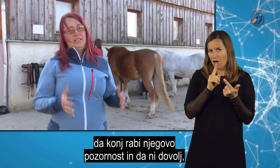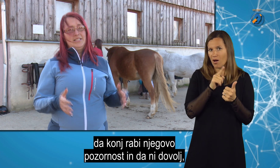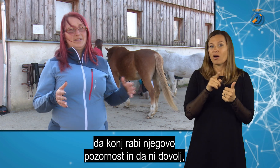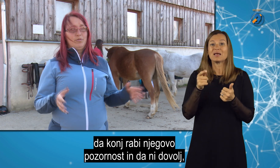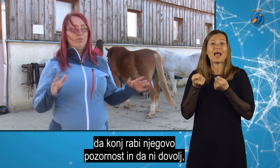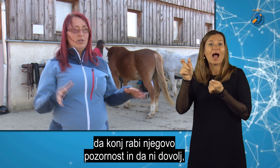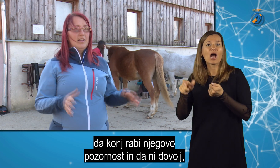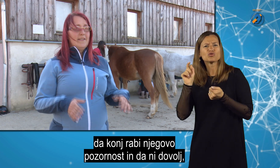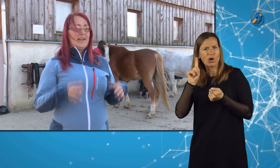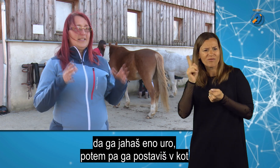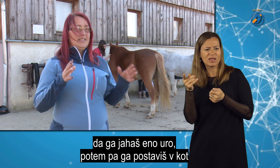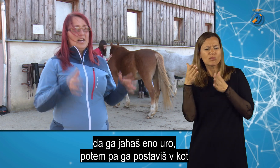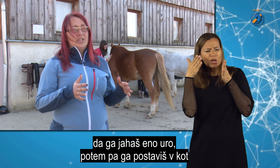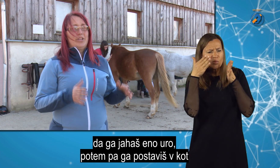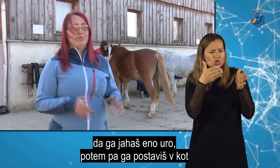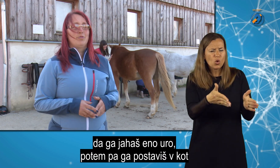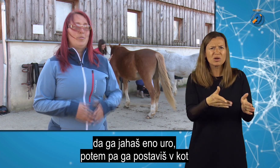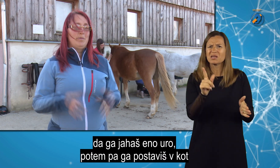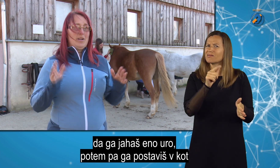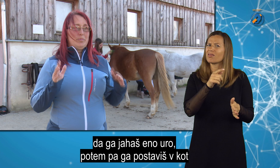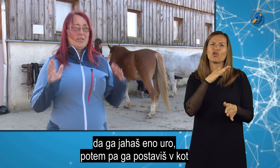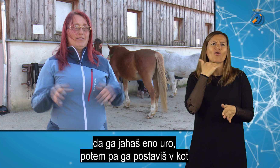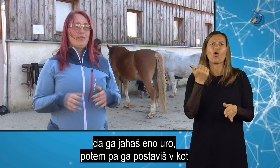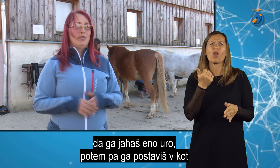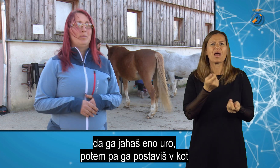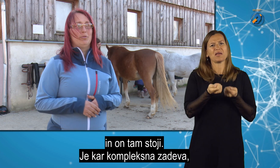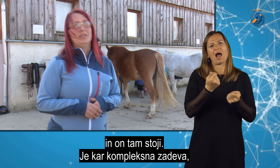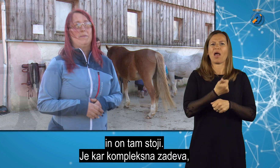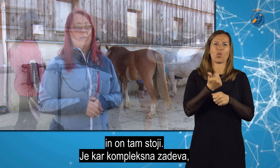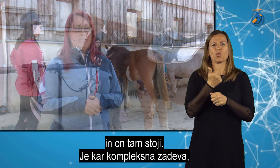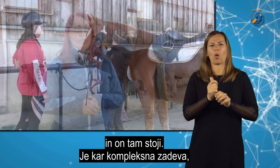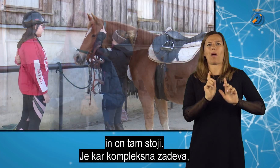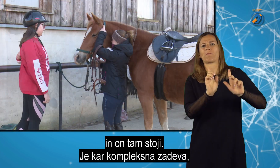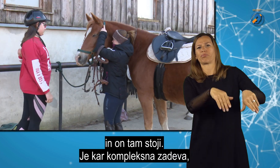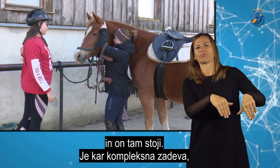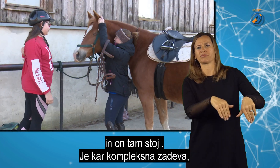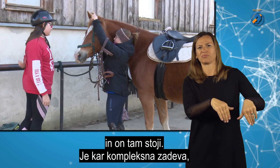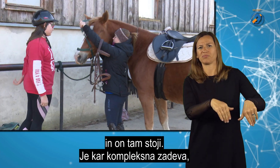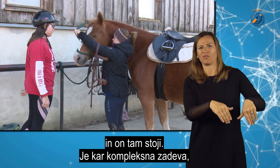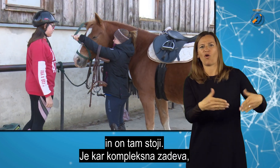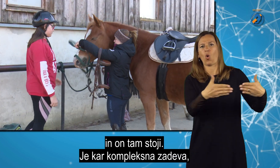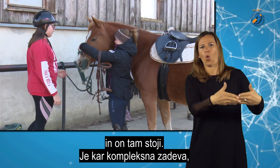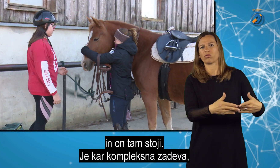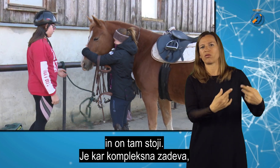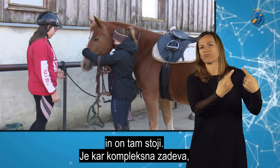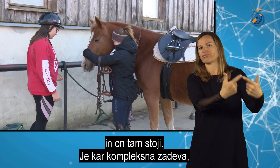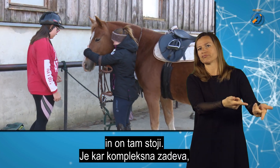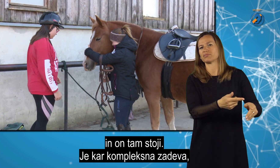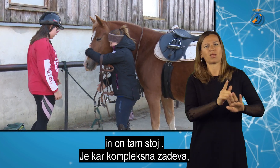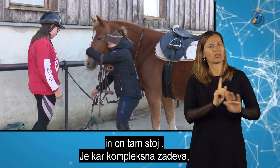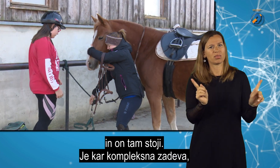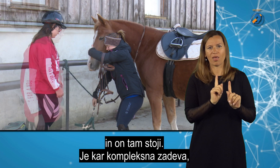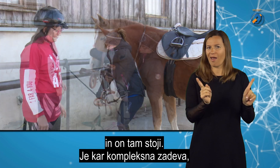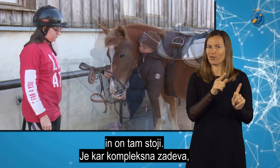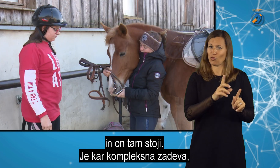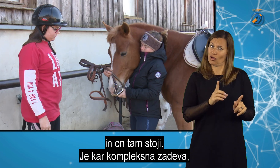pozornost in da ni samo to, da ga ti jahaš 1 uro, pol pa ga postaviš v kot, pa on tam praktično stoji. Tako da